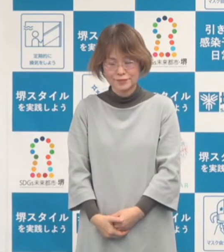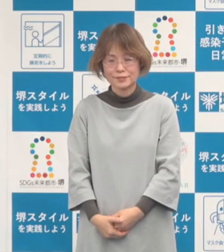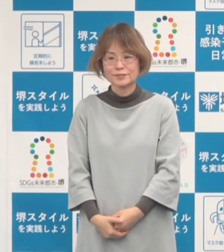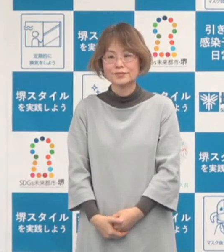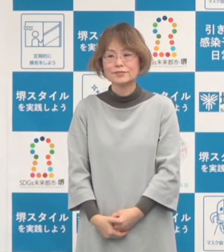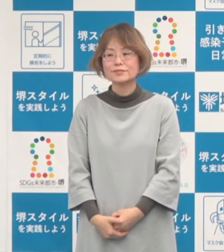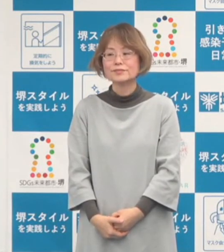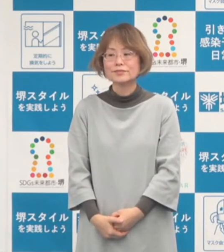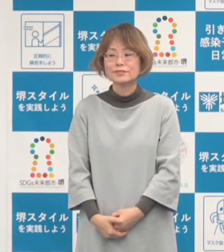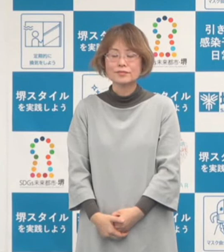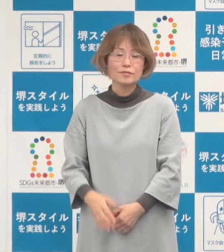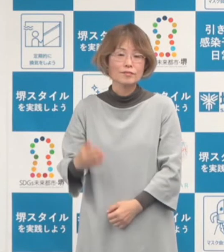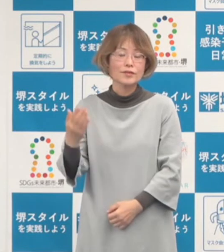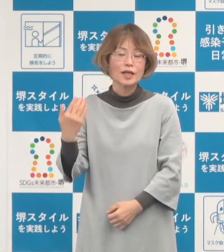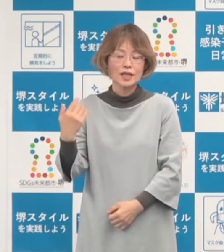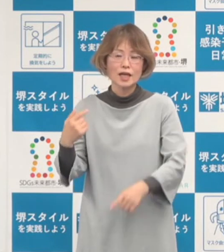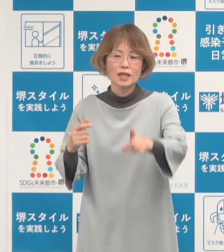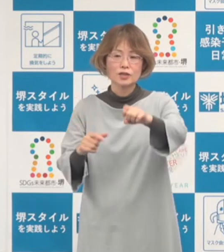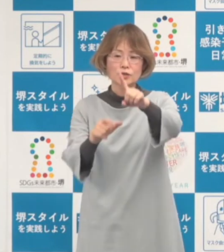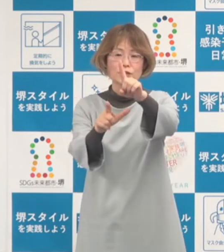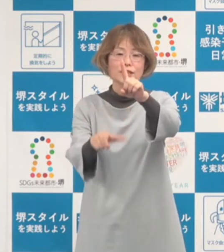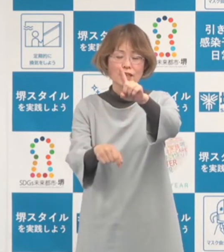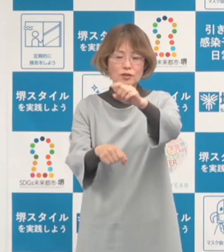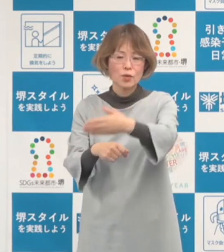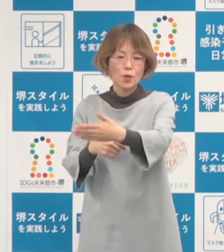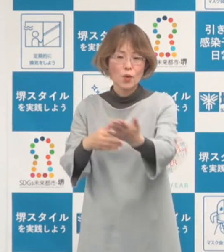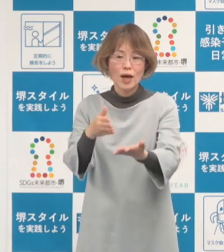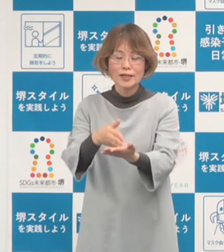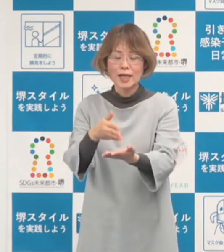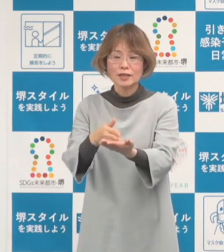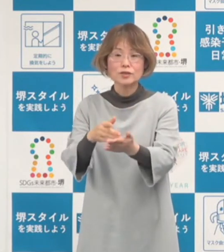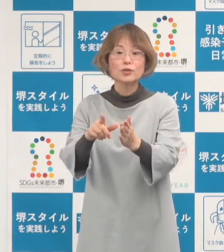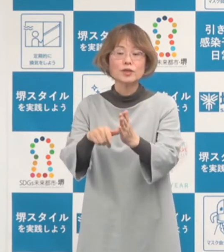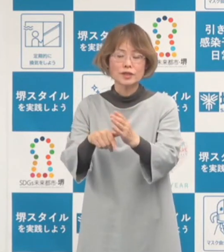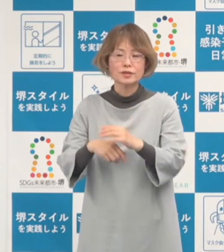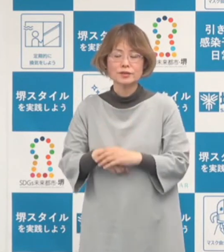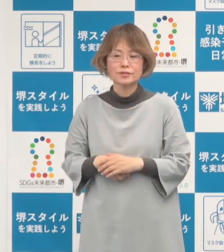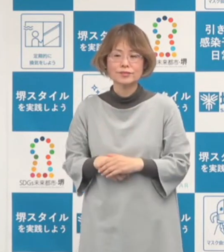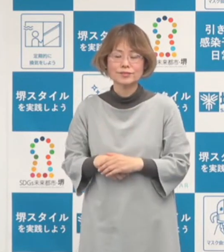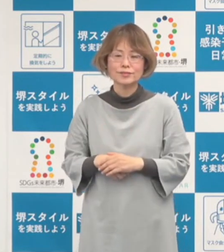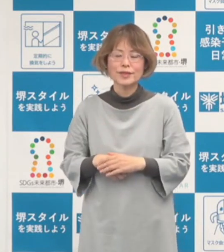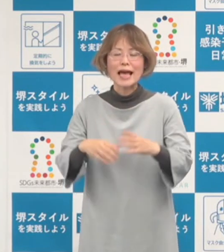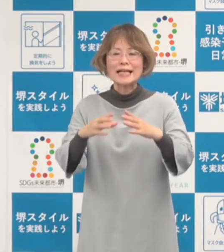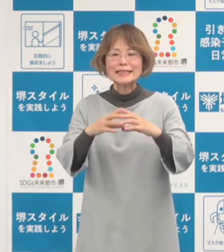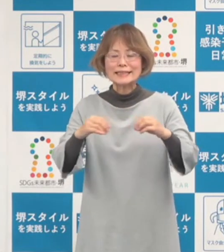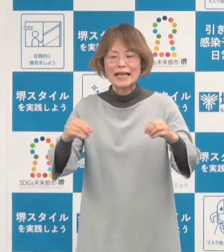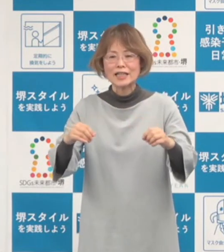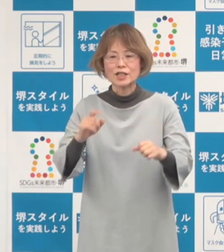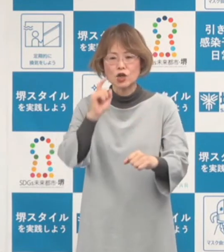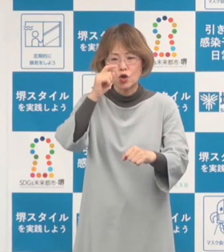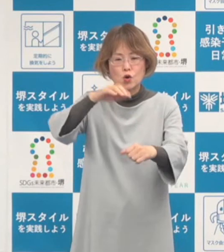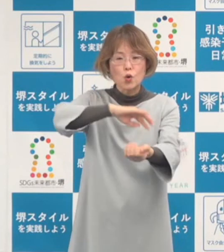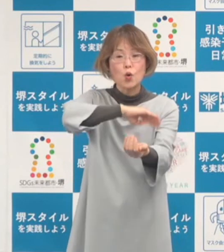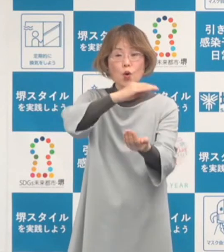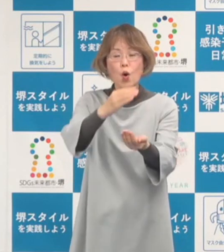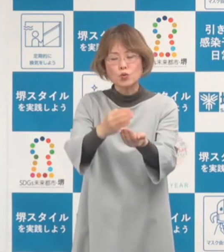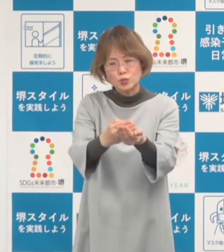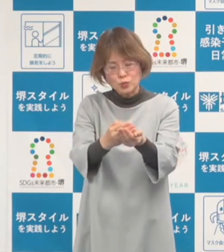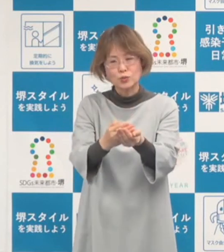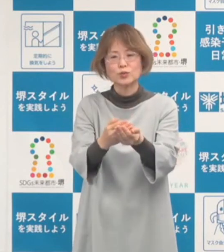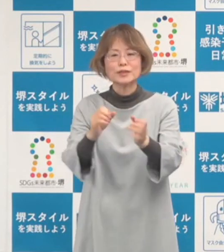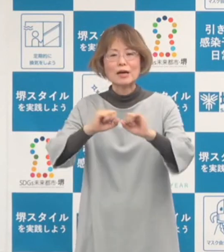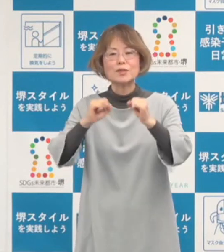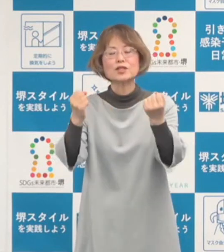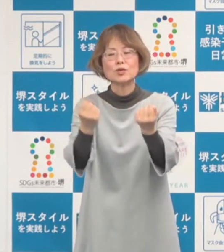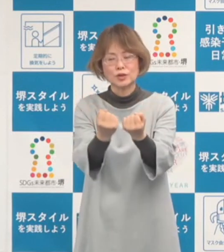。前回の11月の会見でですね、全国古墳サミットについて今後の展開について来場